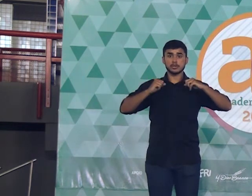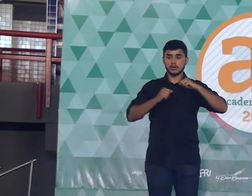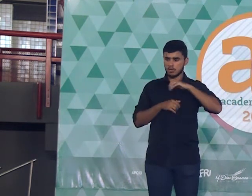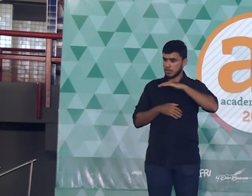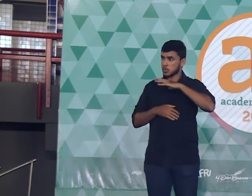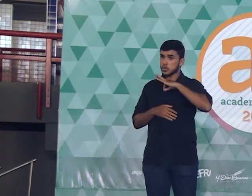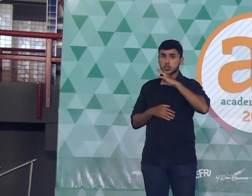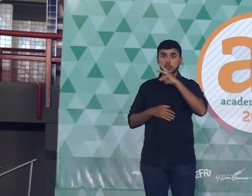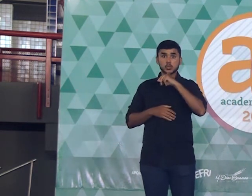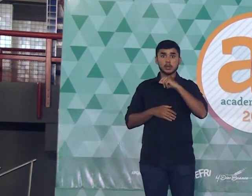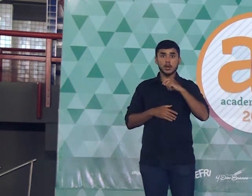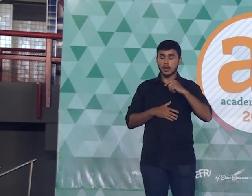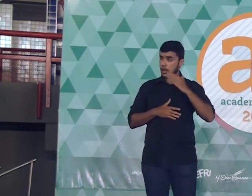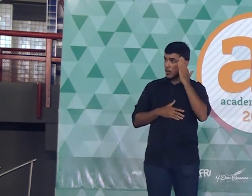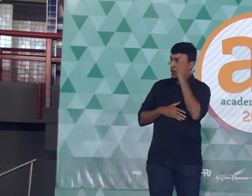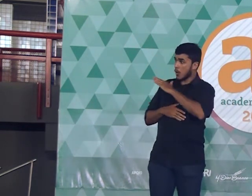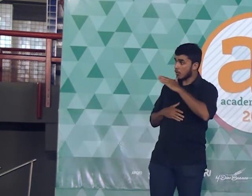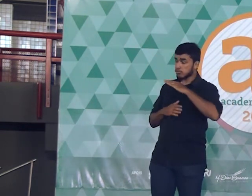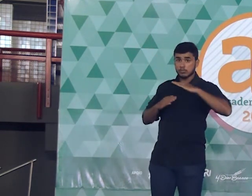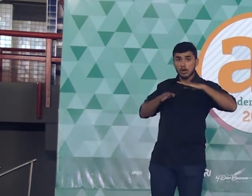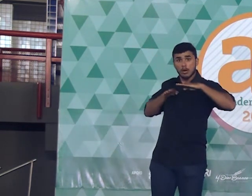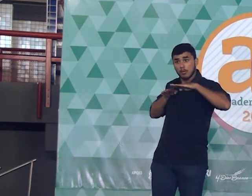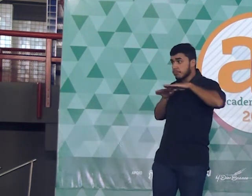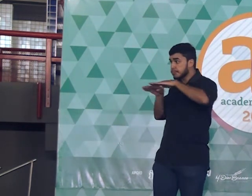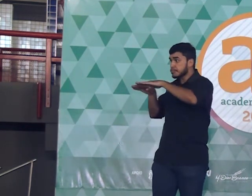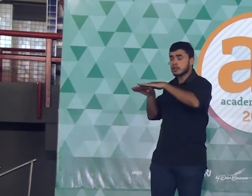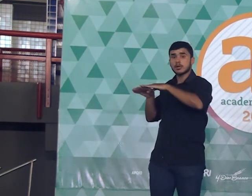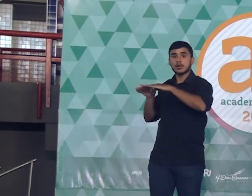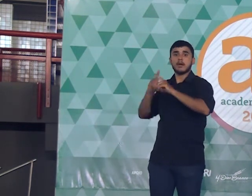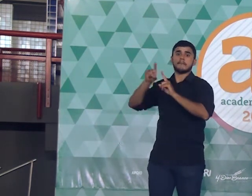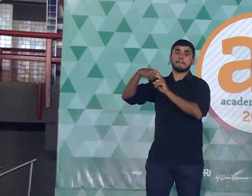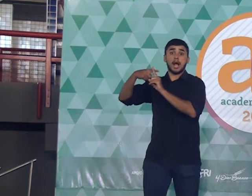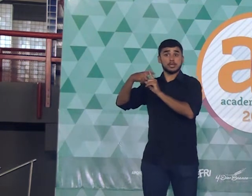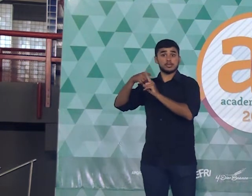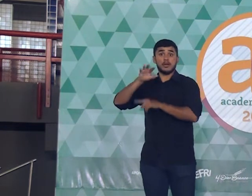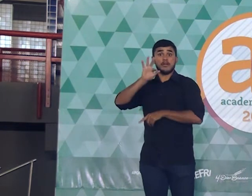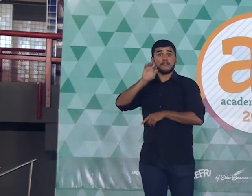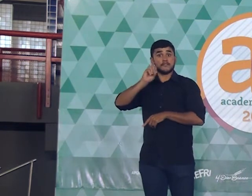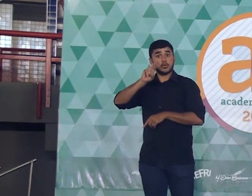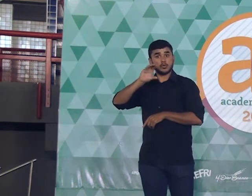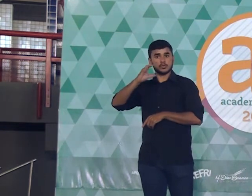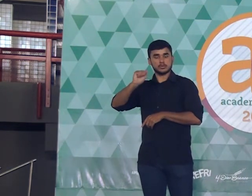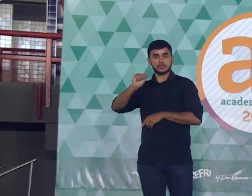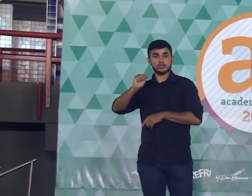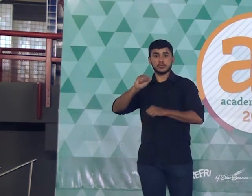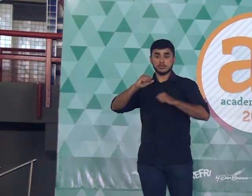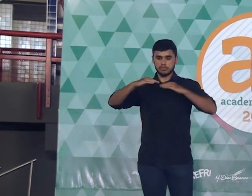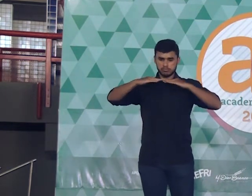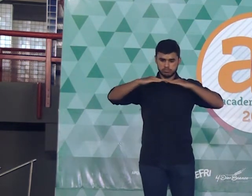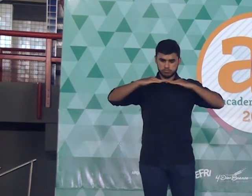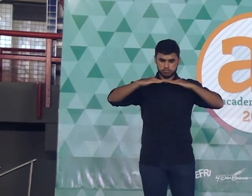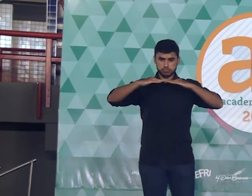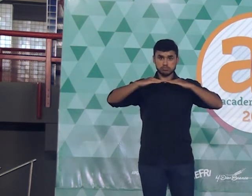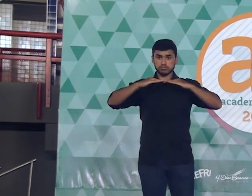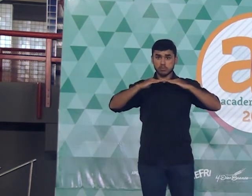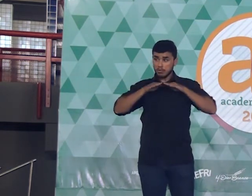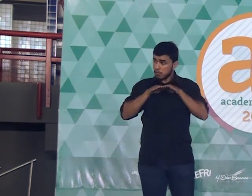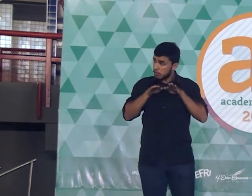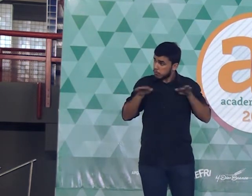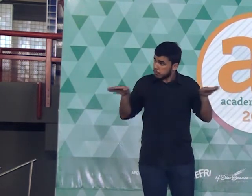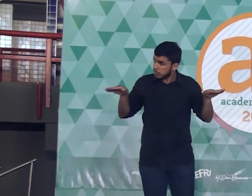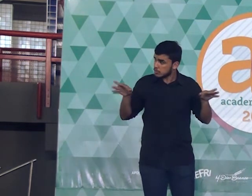subtraio. Esse esquema vale apenas para a velocidade. E a ideia vai ser o seguinte: vamos pegar aqui uma questão para trabalhar com